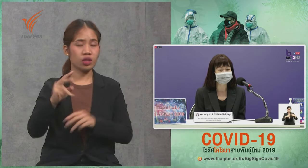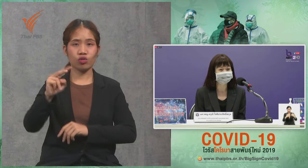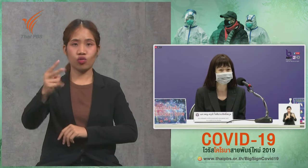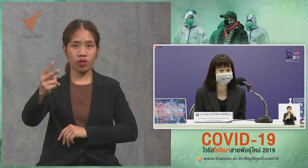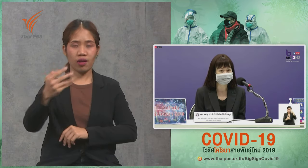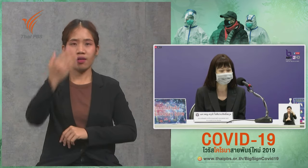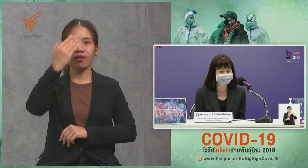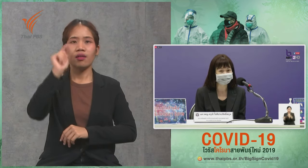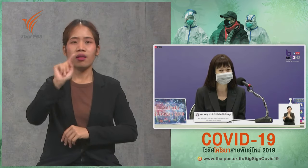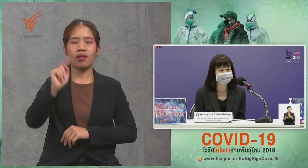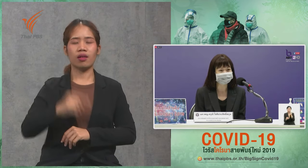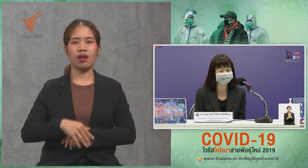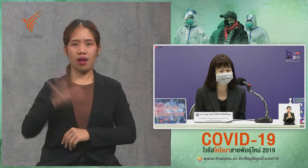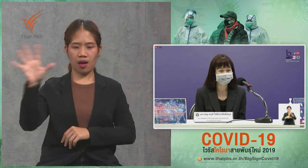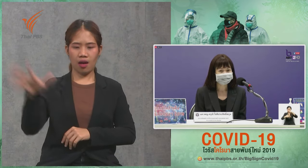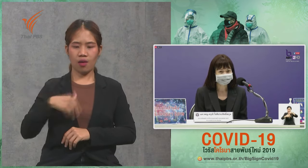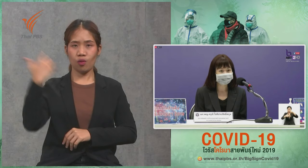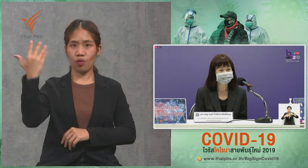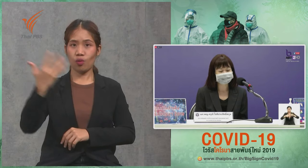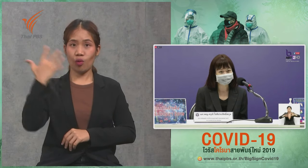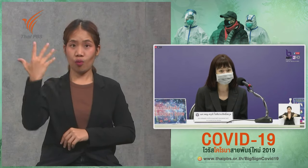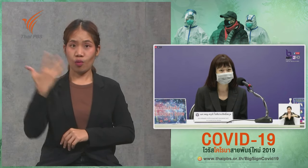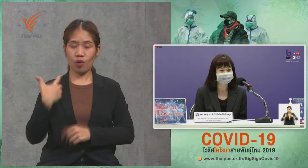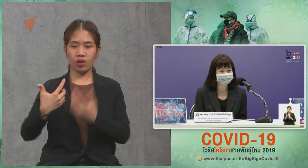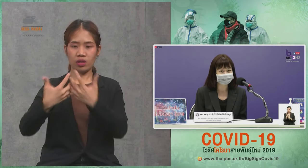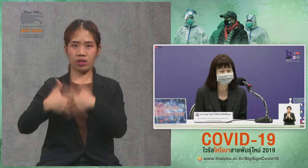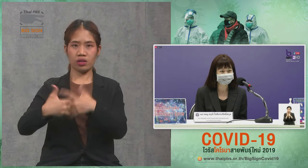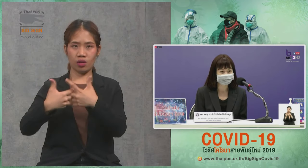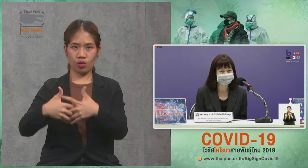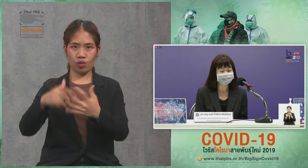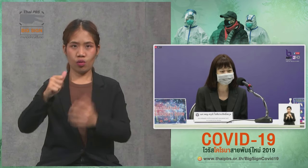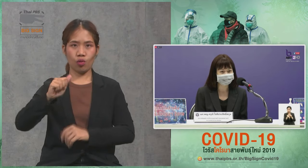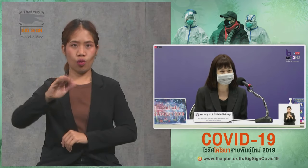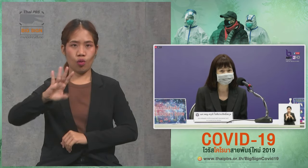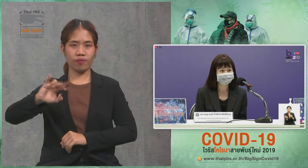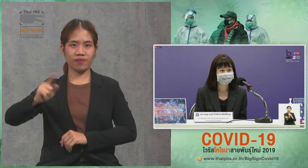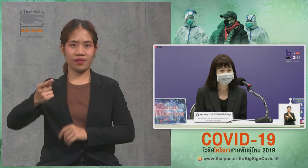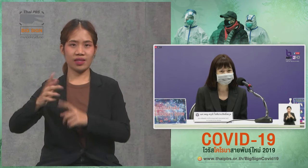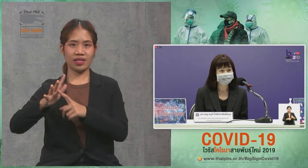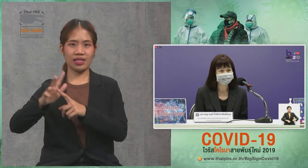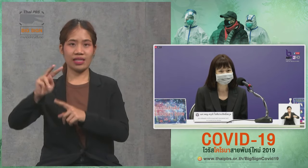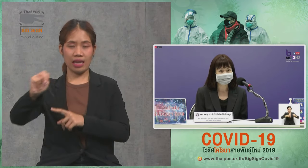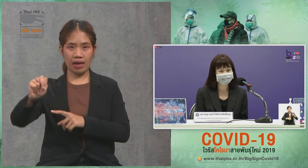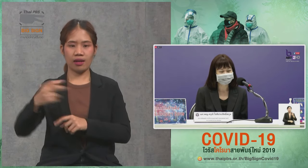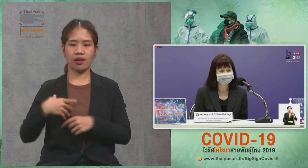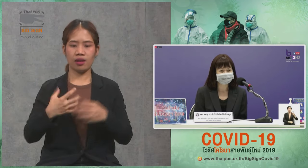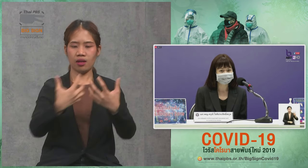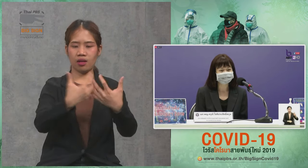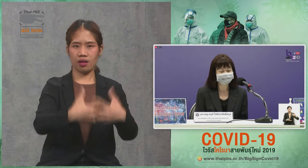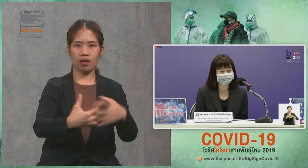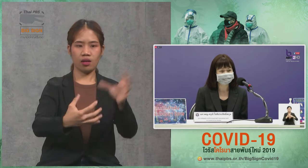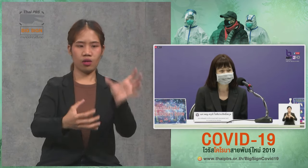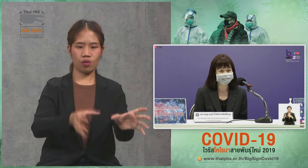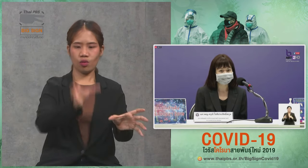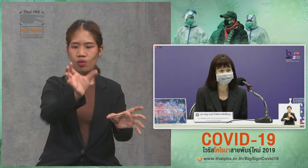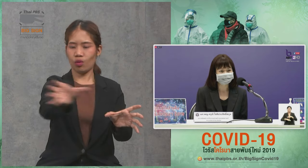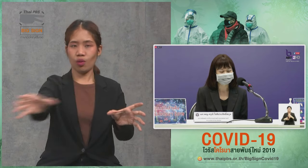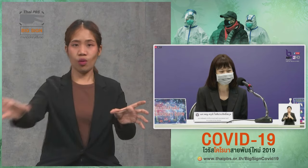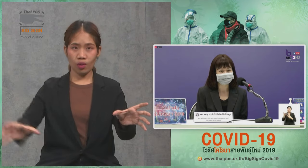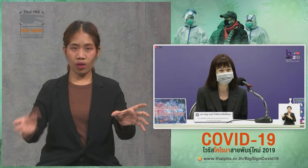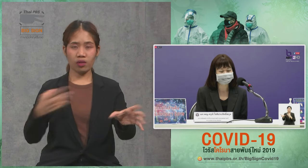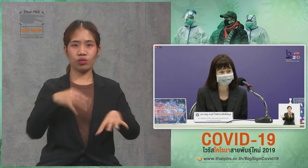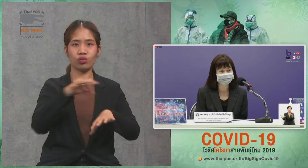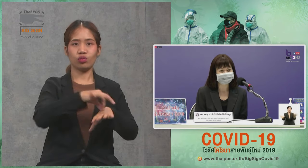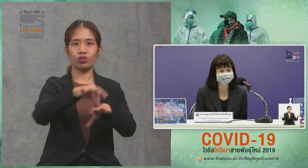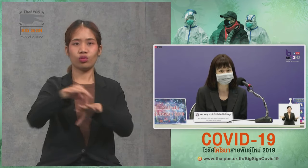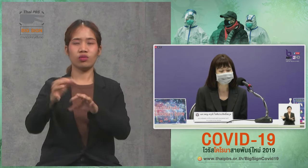การใช้ความร้อนนะคะจากเครื่องอบจานร้อนรวมทั้งหม้อ UV เนี่ยไปวางตั้งไว้ตรงจุดต่างๆที่จำ